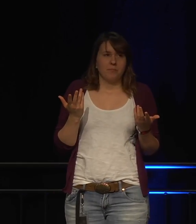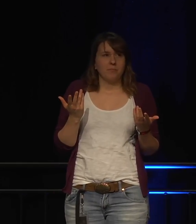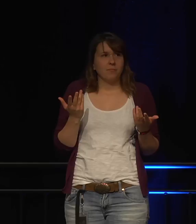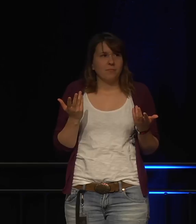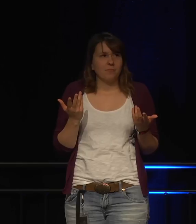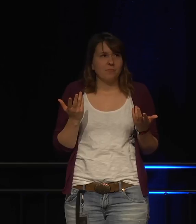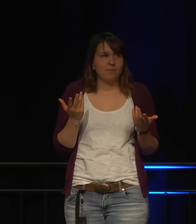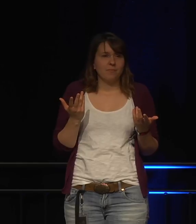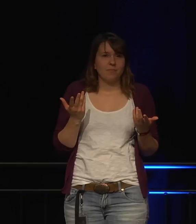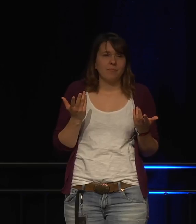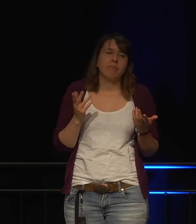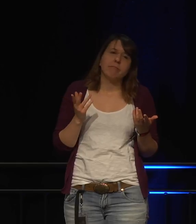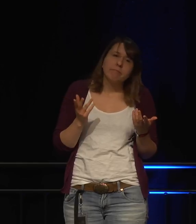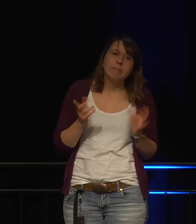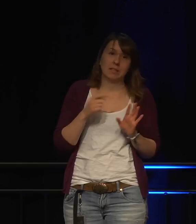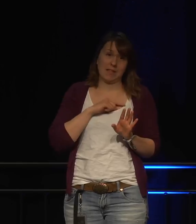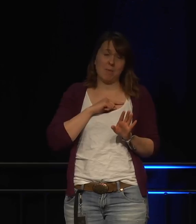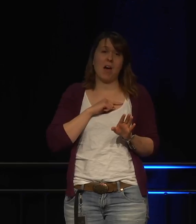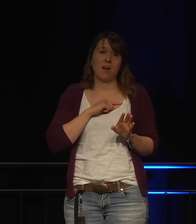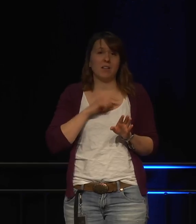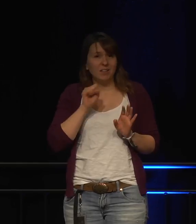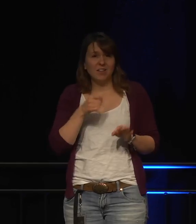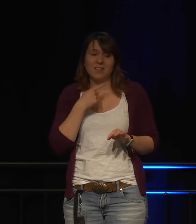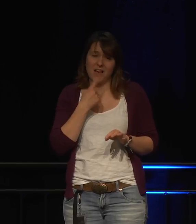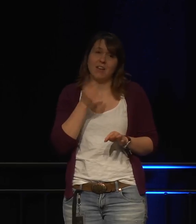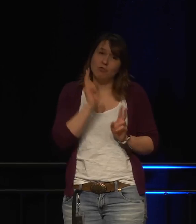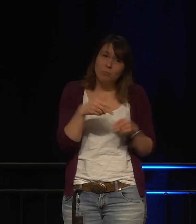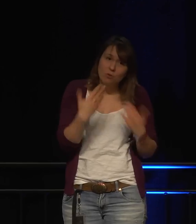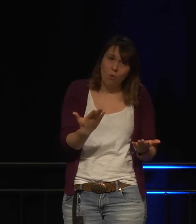Y bueno, no lo digo sin haber hablado con productores